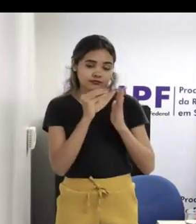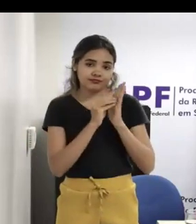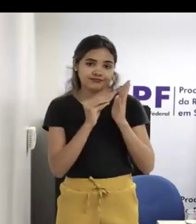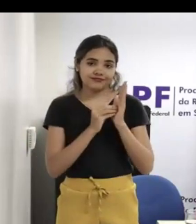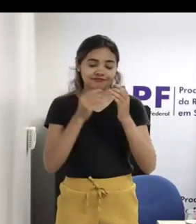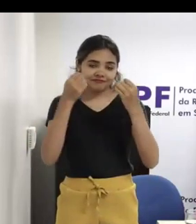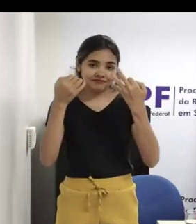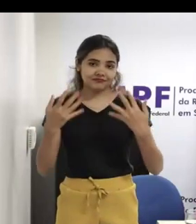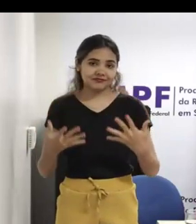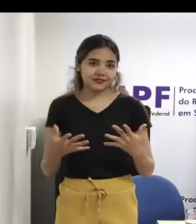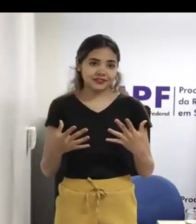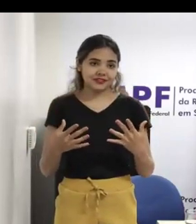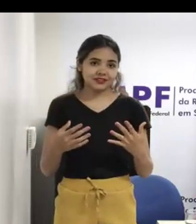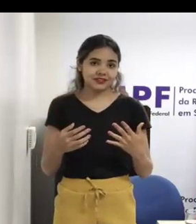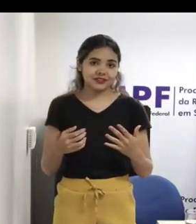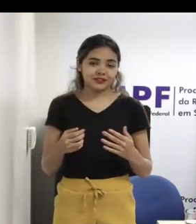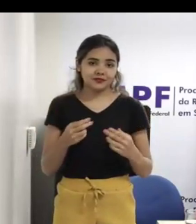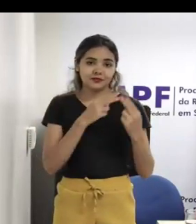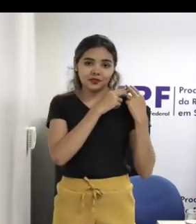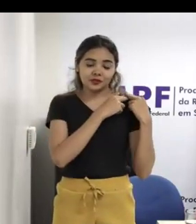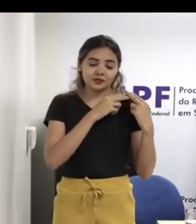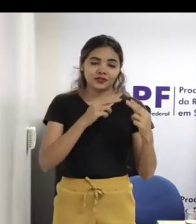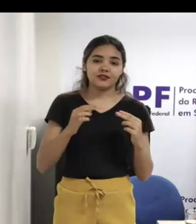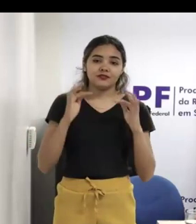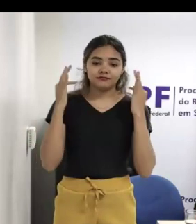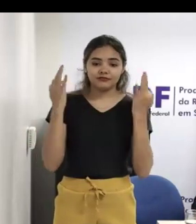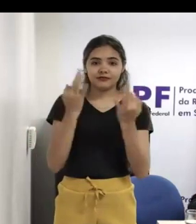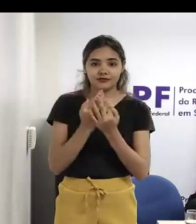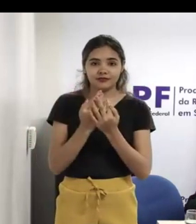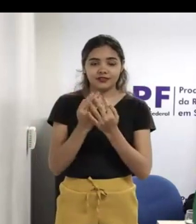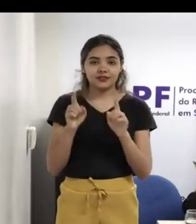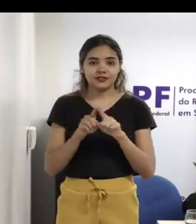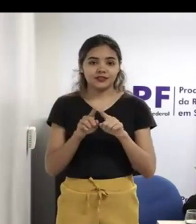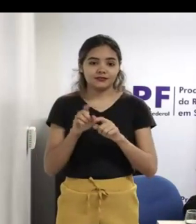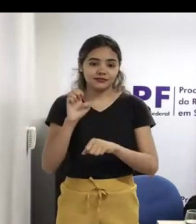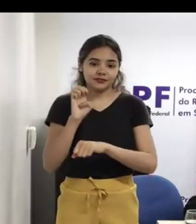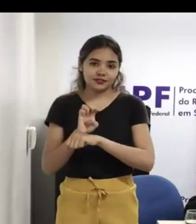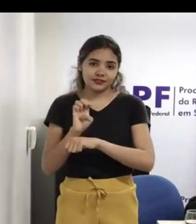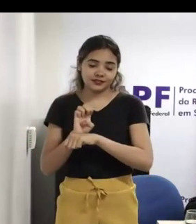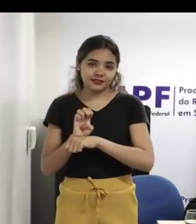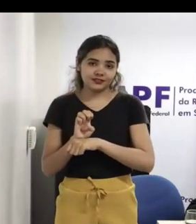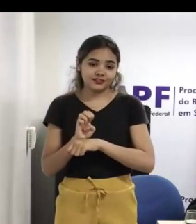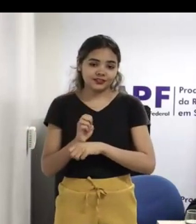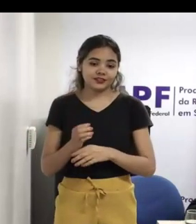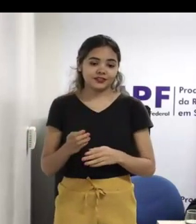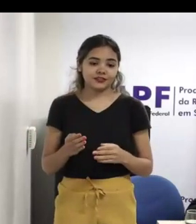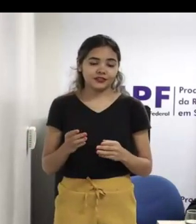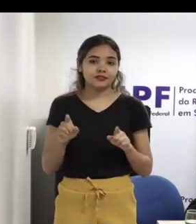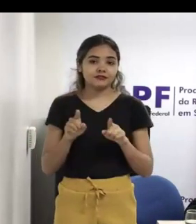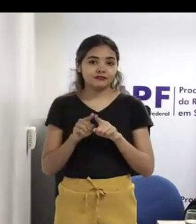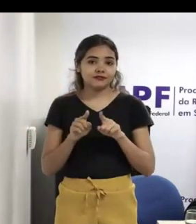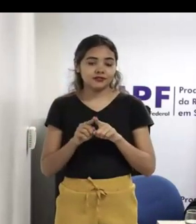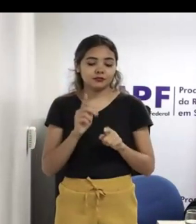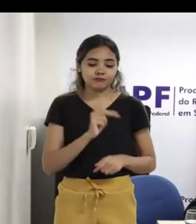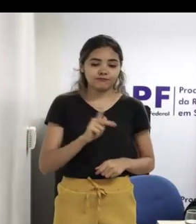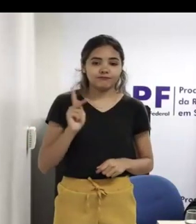nenhum desses agentes individualmente dá conta e o papel do professor do educador